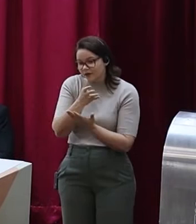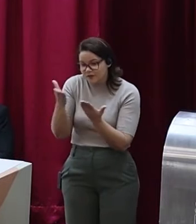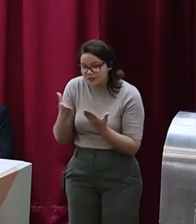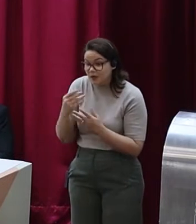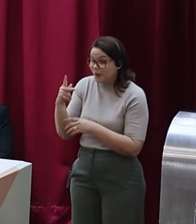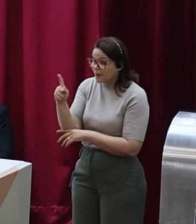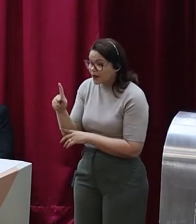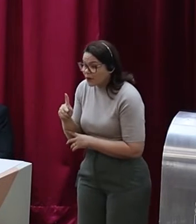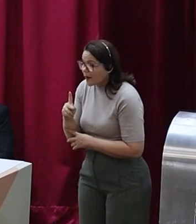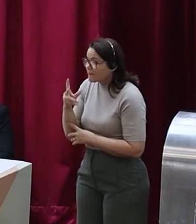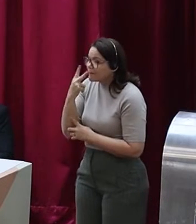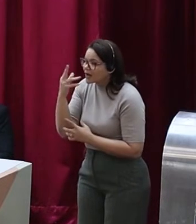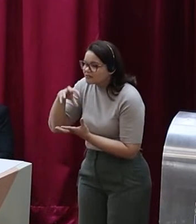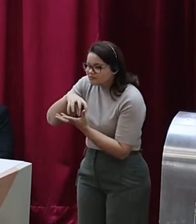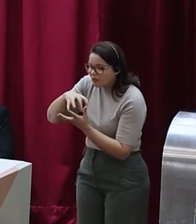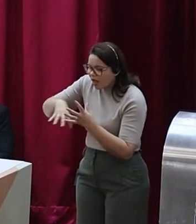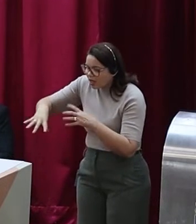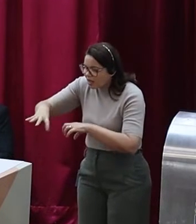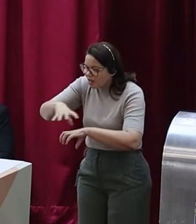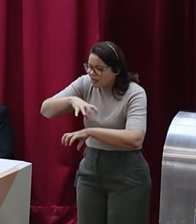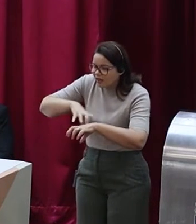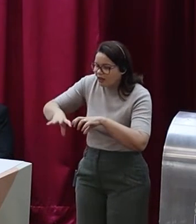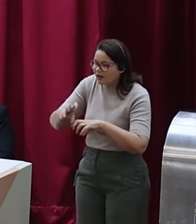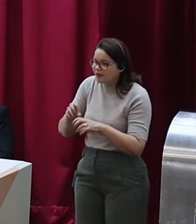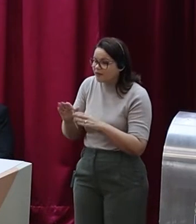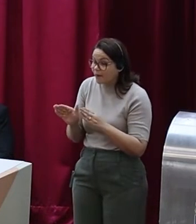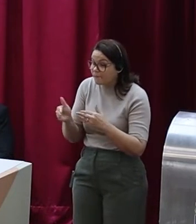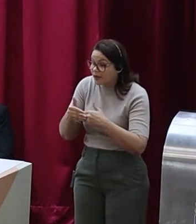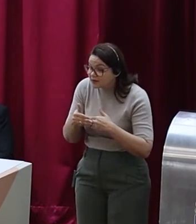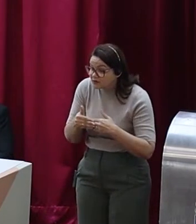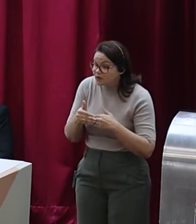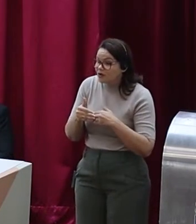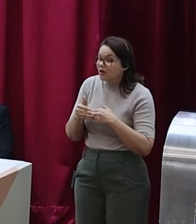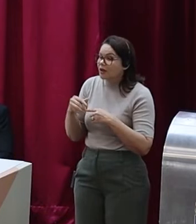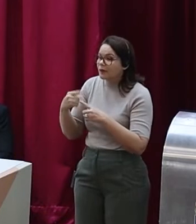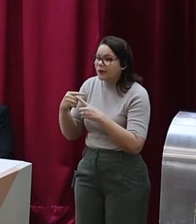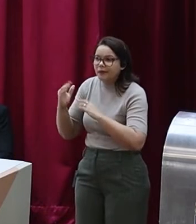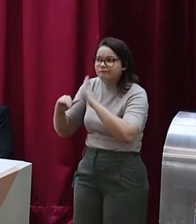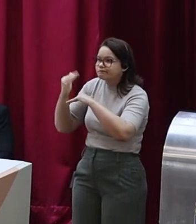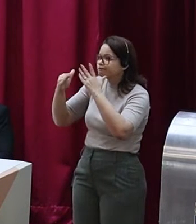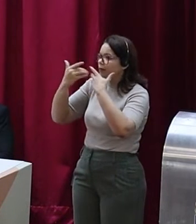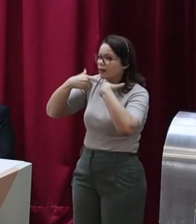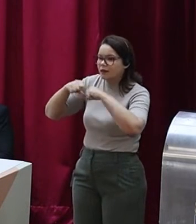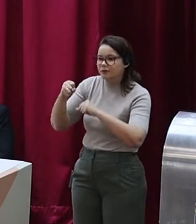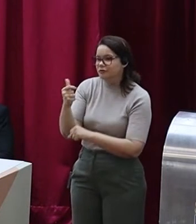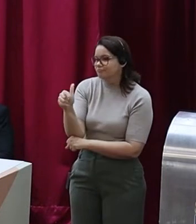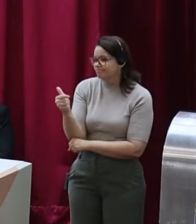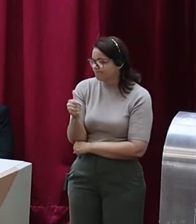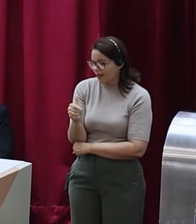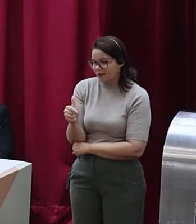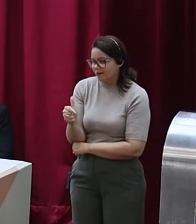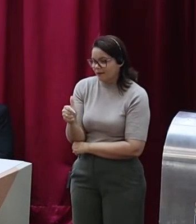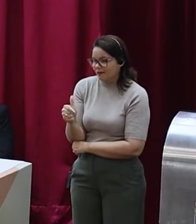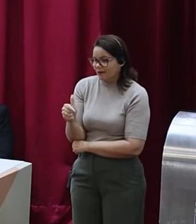la lingüística, tenemos muy pocos avances, formación lingüística. Como decirle, una sola universidad pública de Paraguay